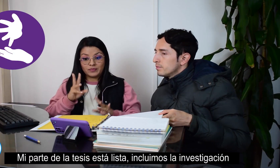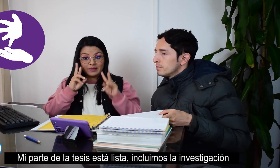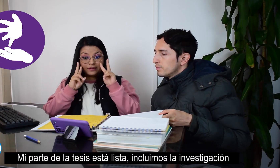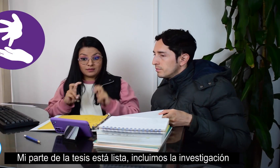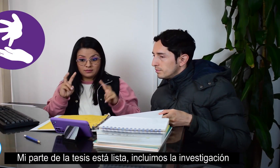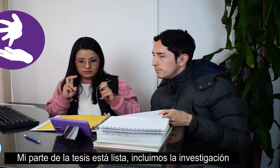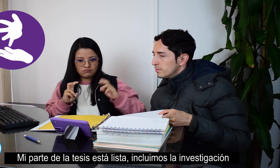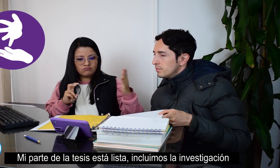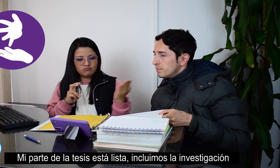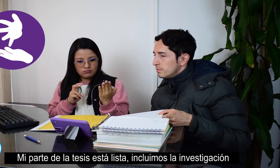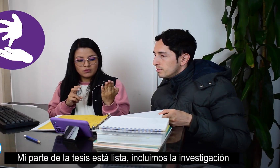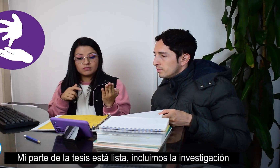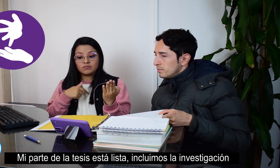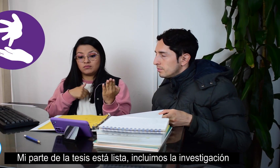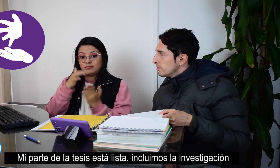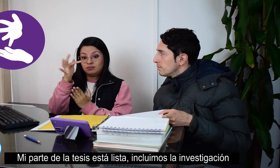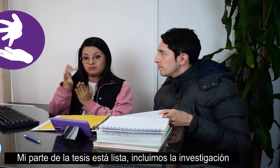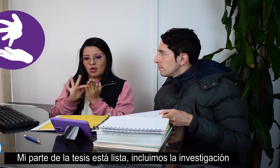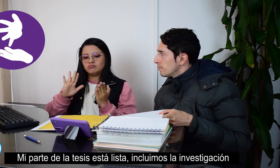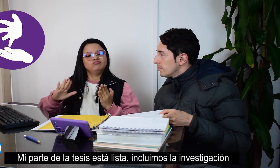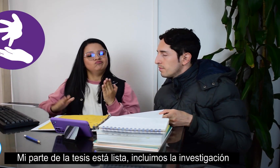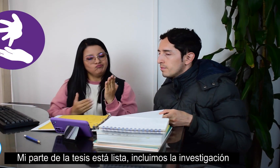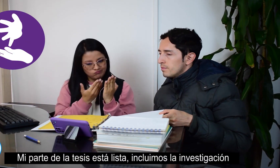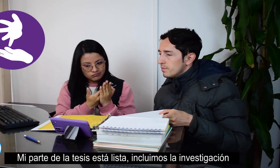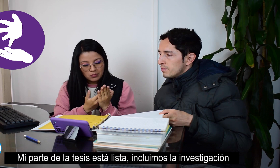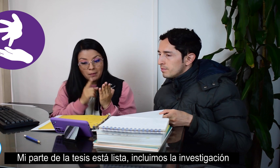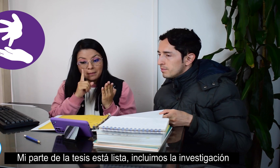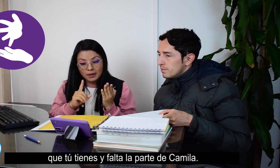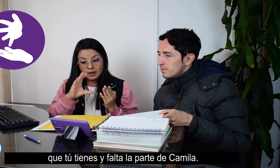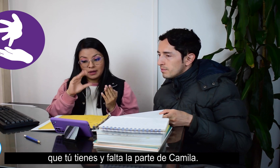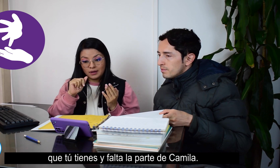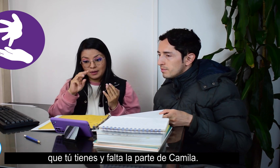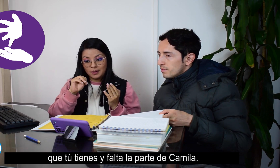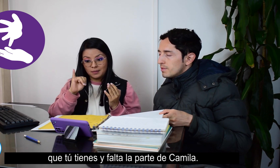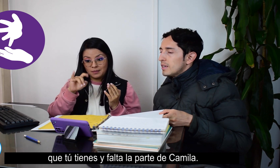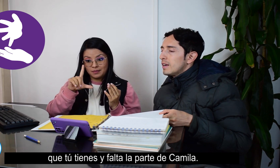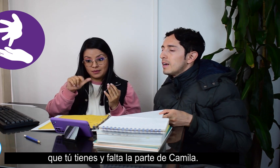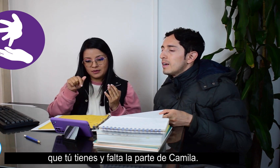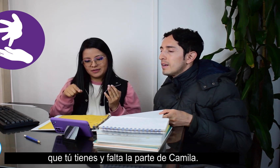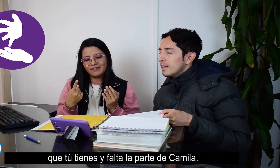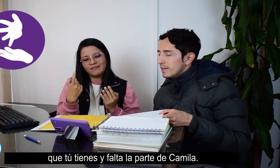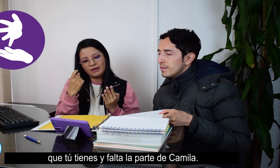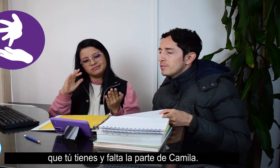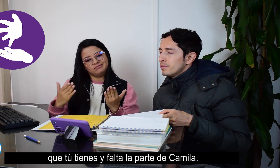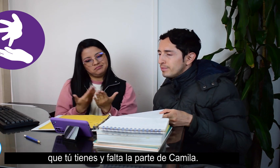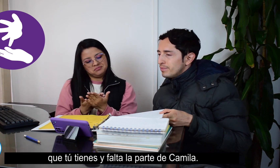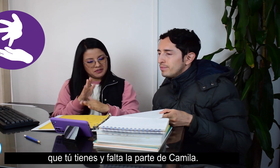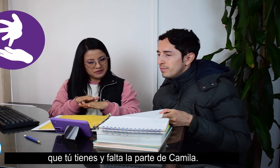Mi parte de la tesis está lista. Incluimos la investigación que tú tienes y falta la parte de Camila.